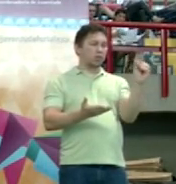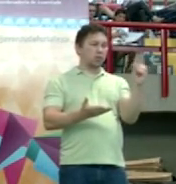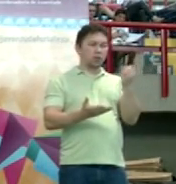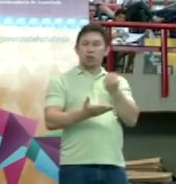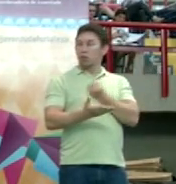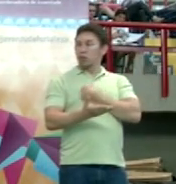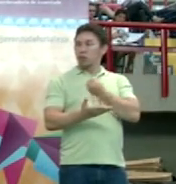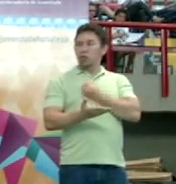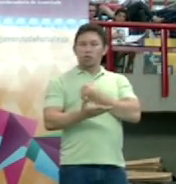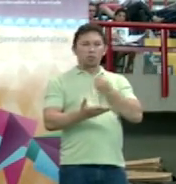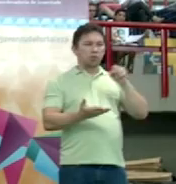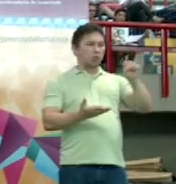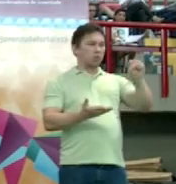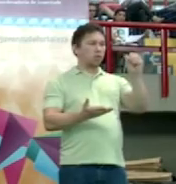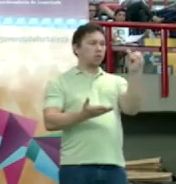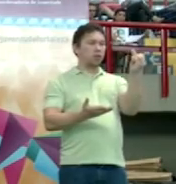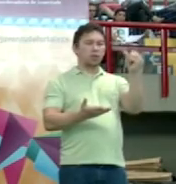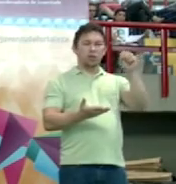86.